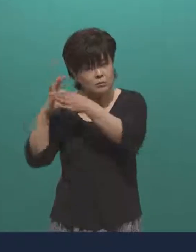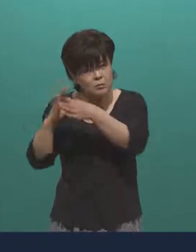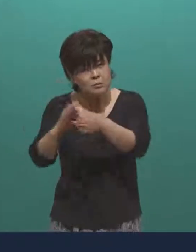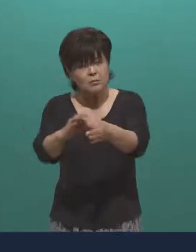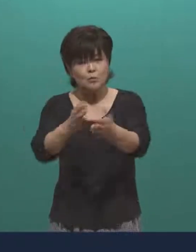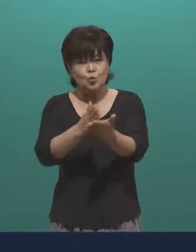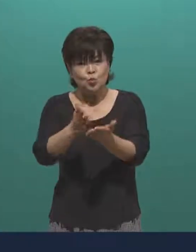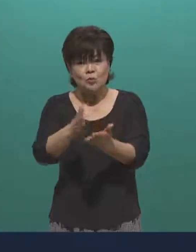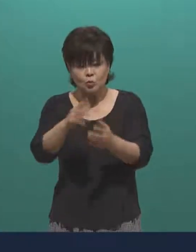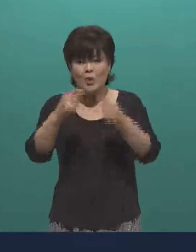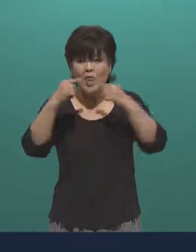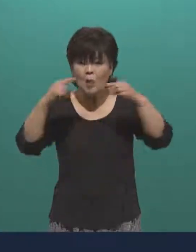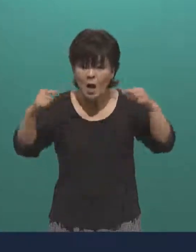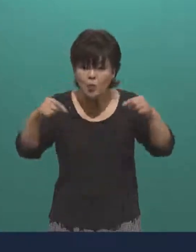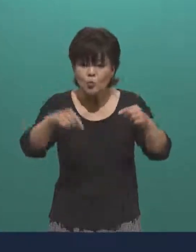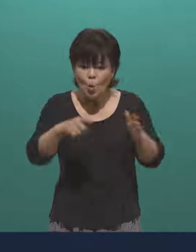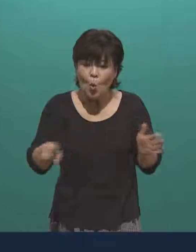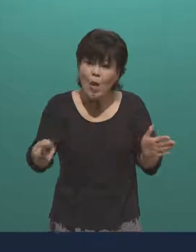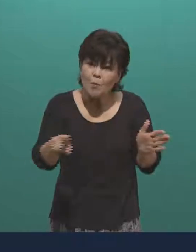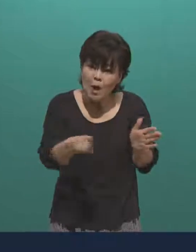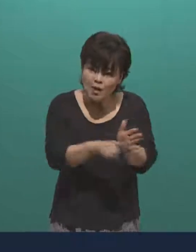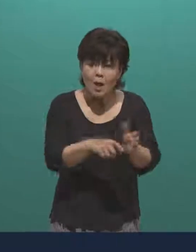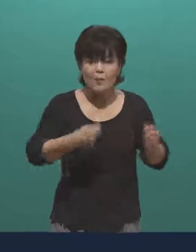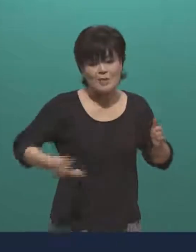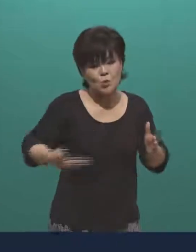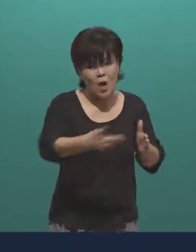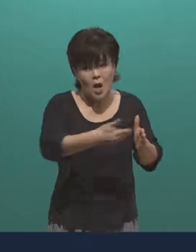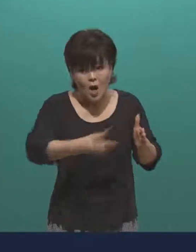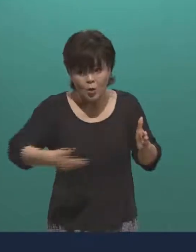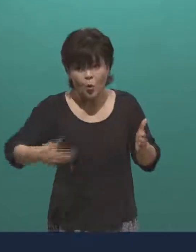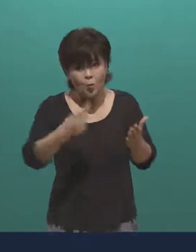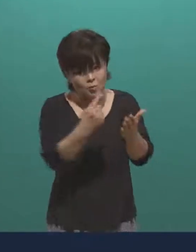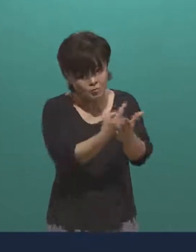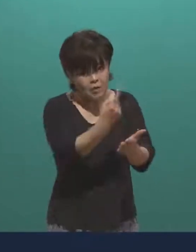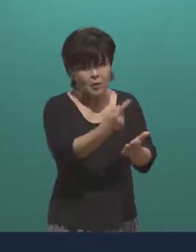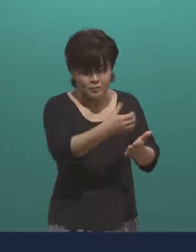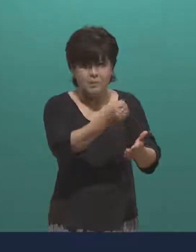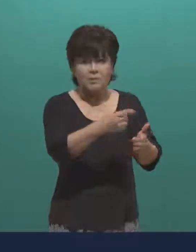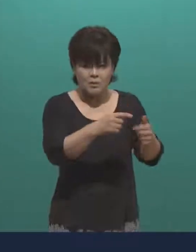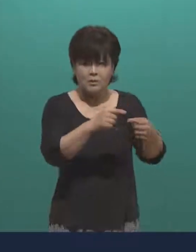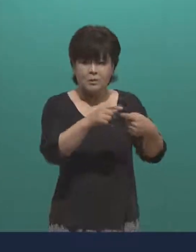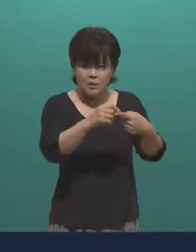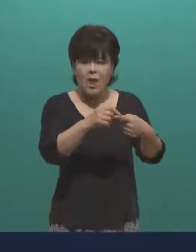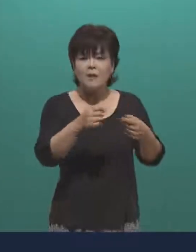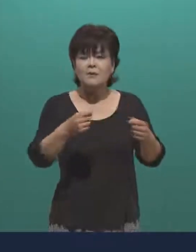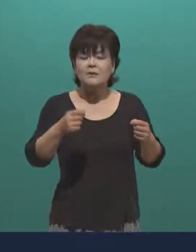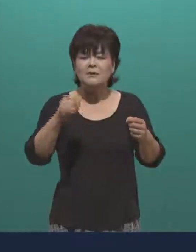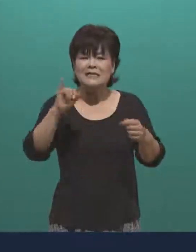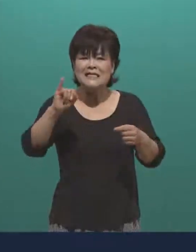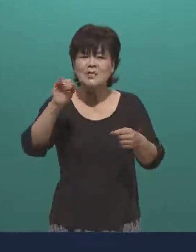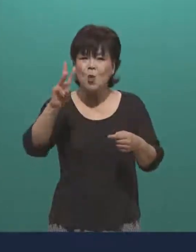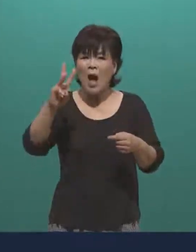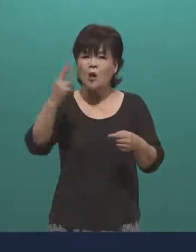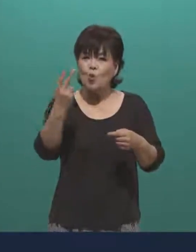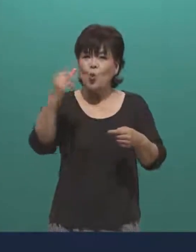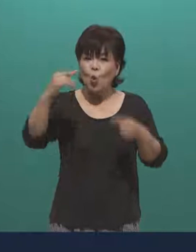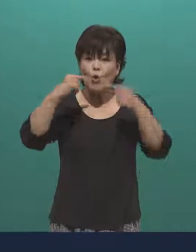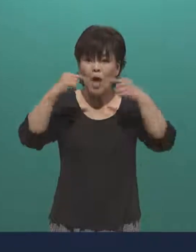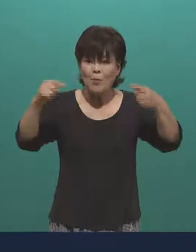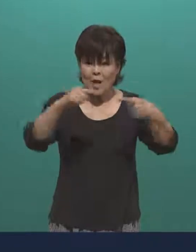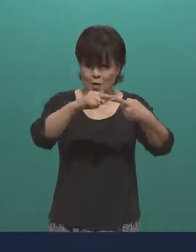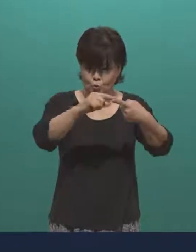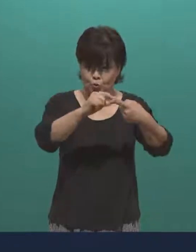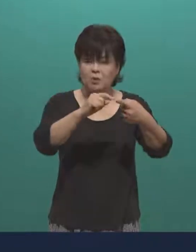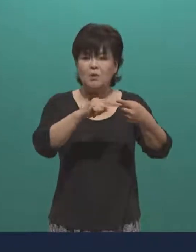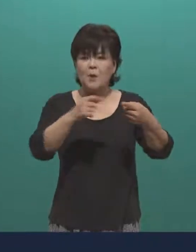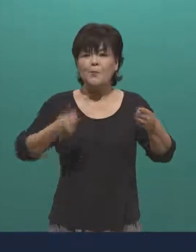日本在来種のナマズはこれまで琵琶湖固有種のイワトコナマズと